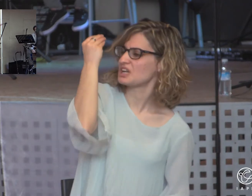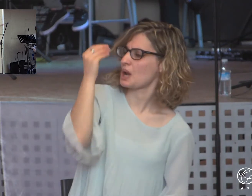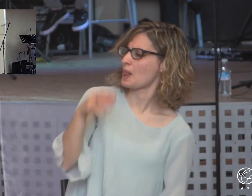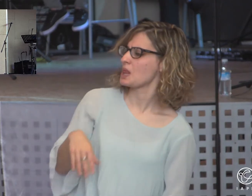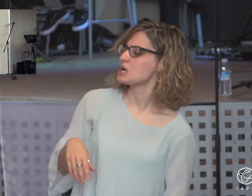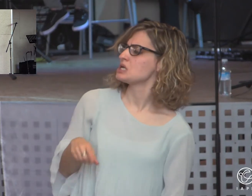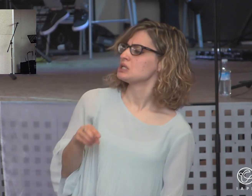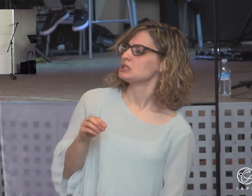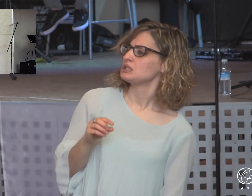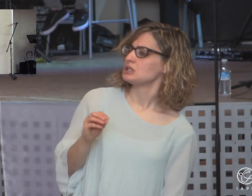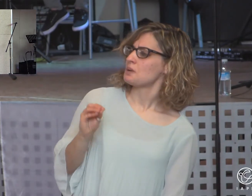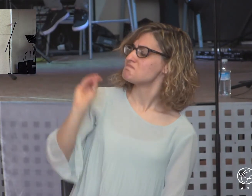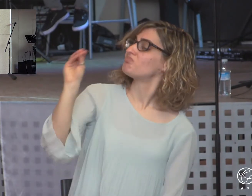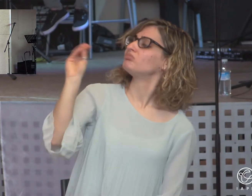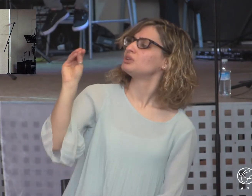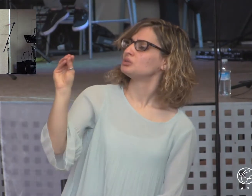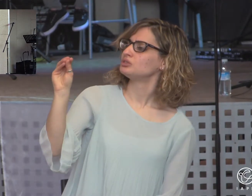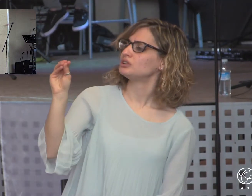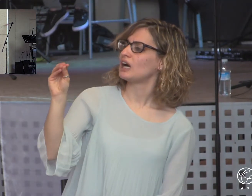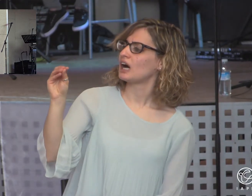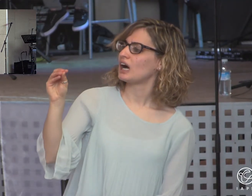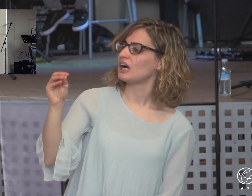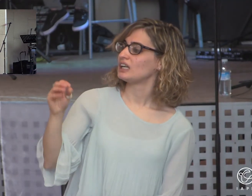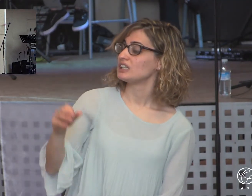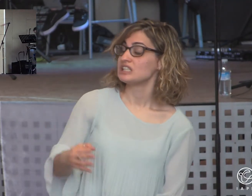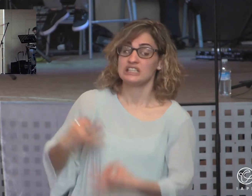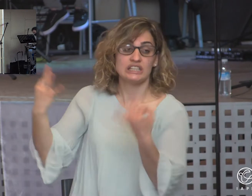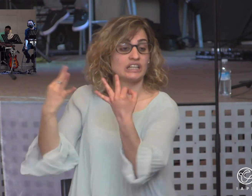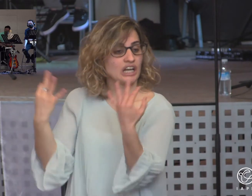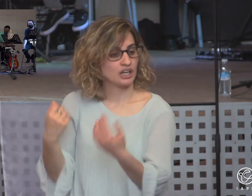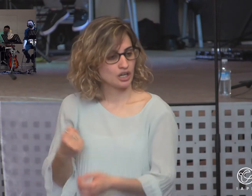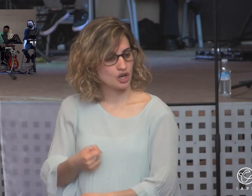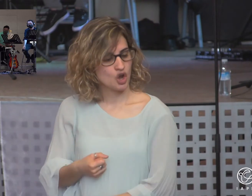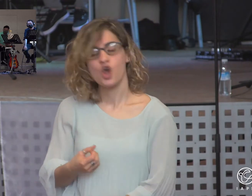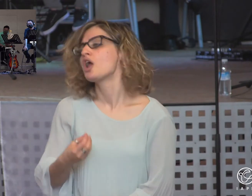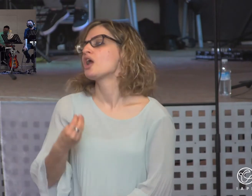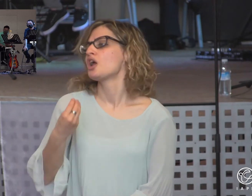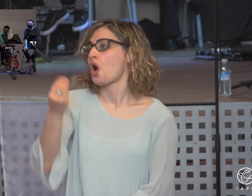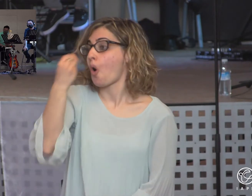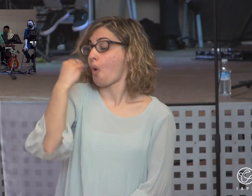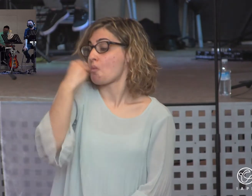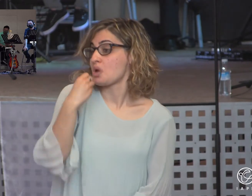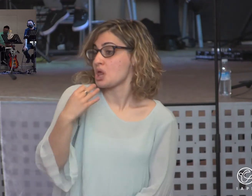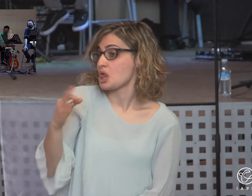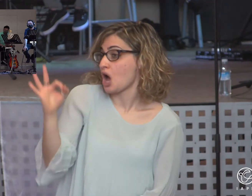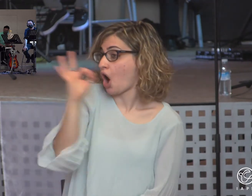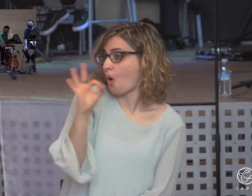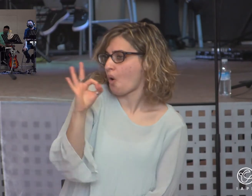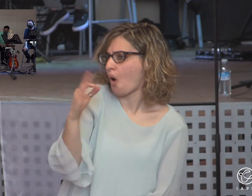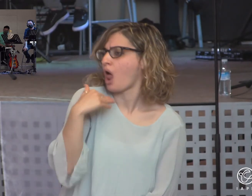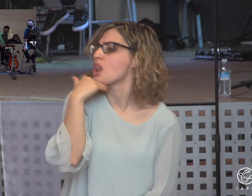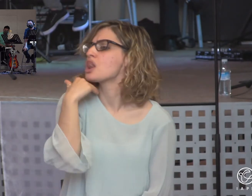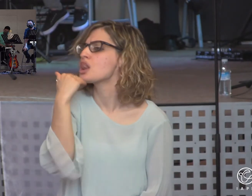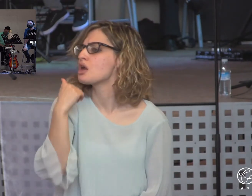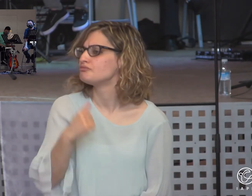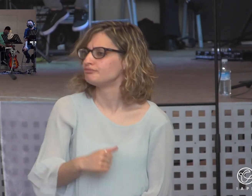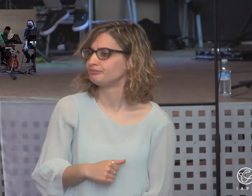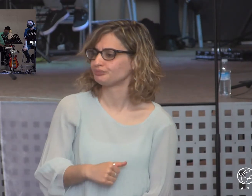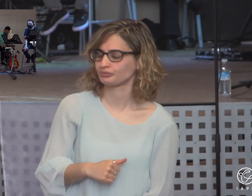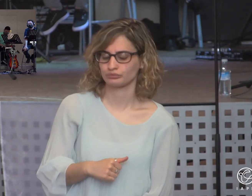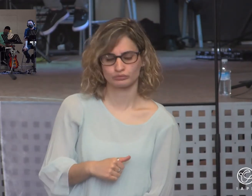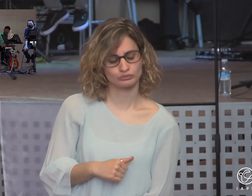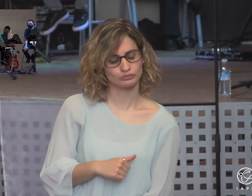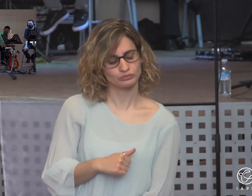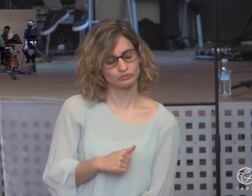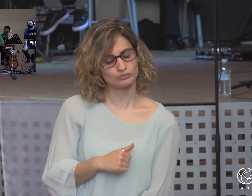un muchacho jovencito allí que tenía algo. El muchacho